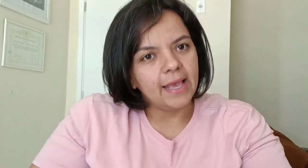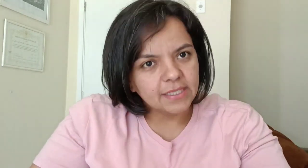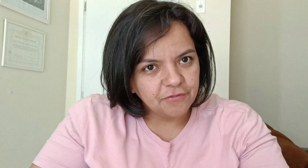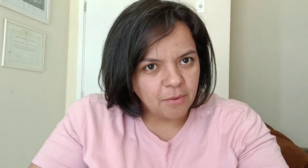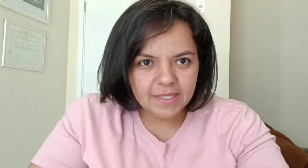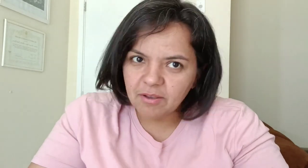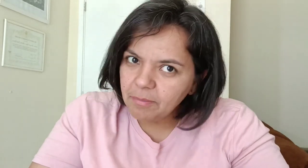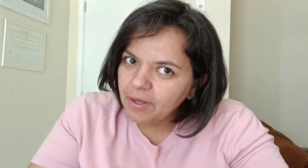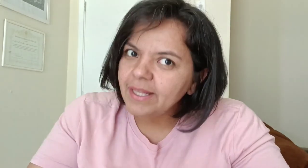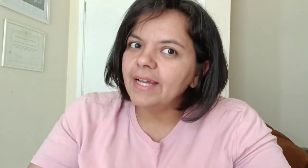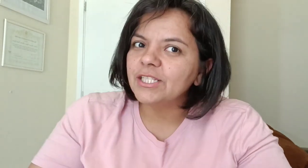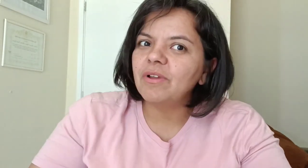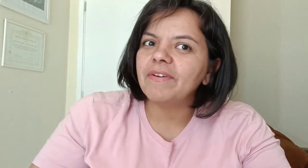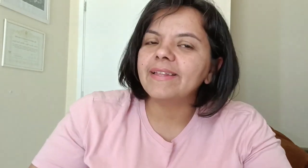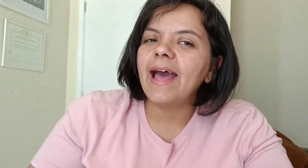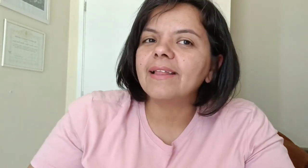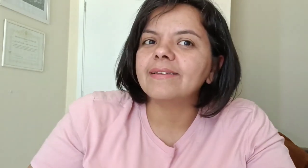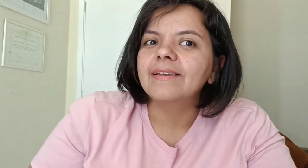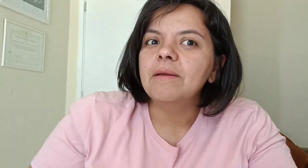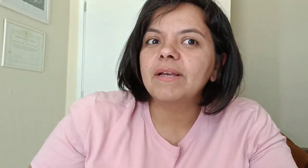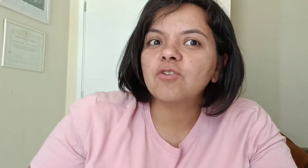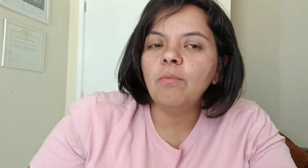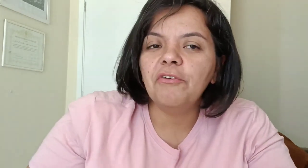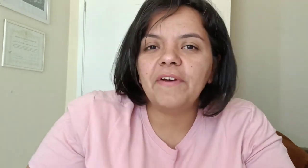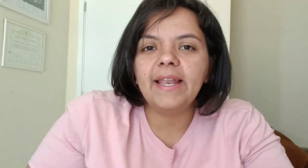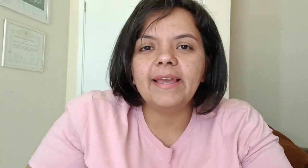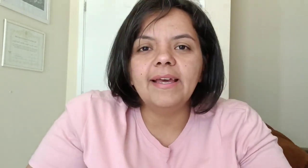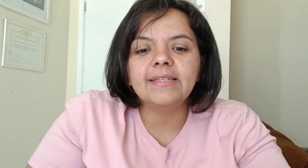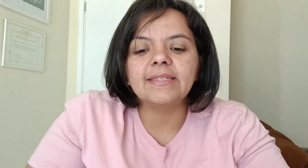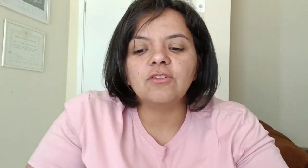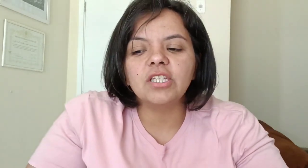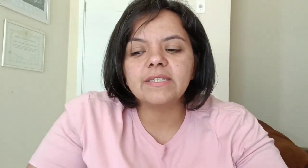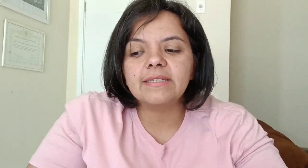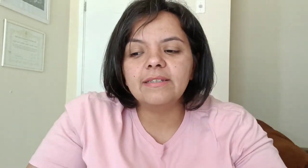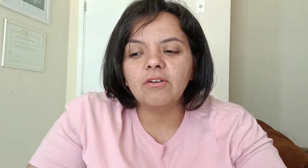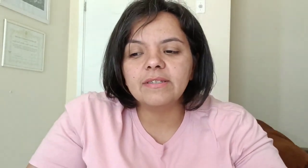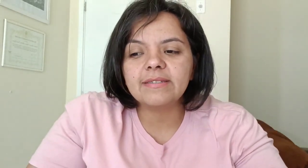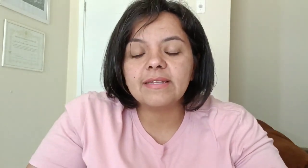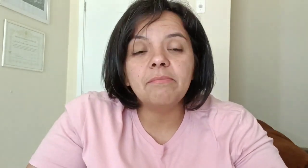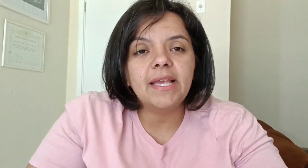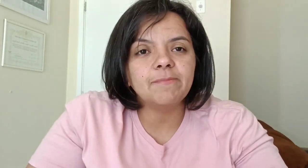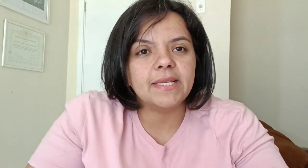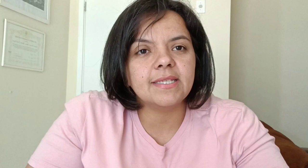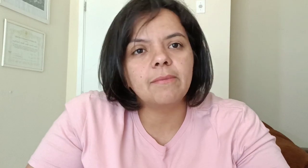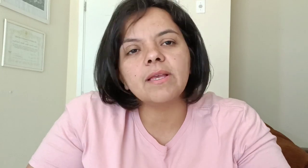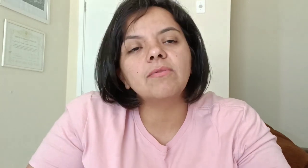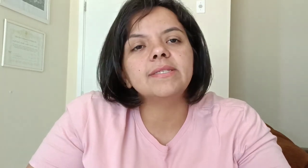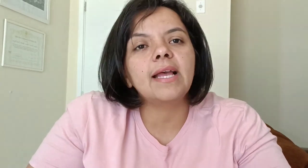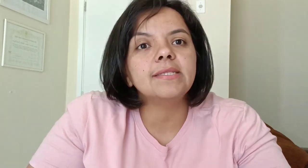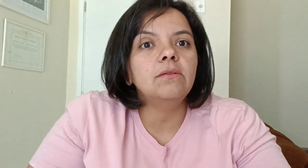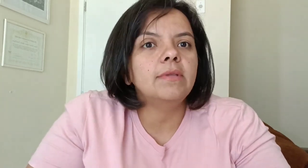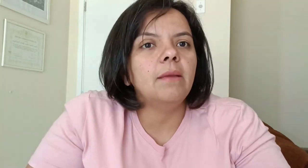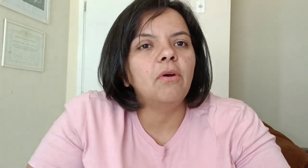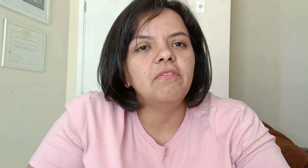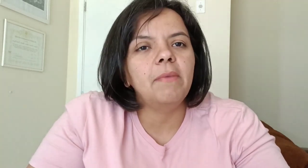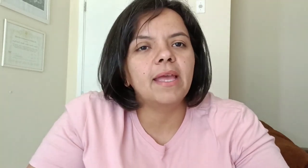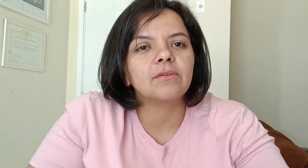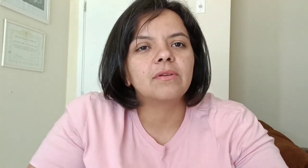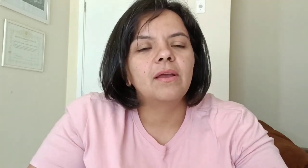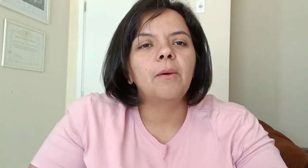Essa informação é importante, não é verdade? Mas como eu falei antes, nós também expressamos alguns sinais que não têm movimento.